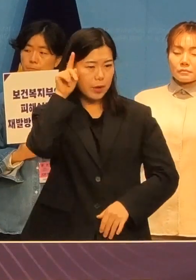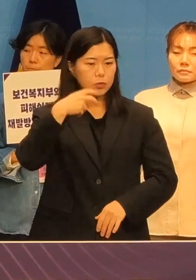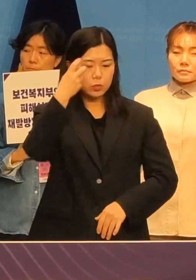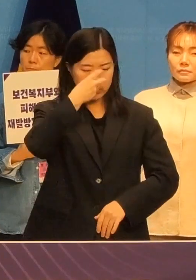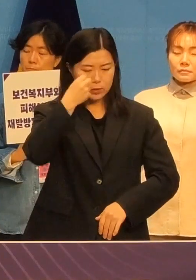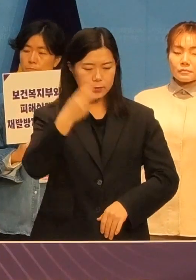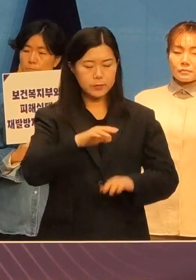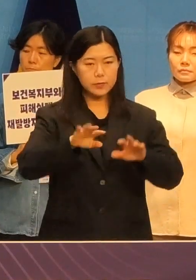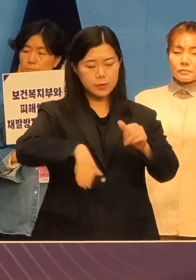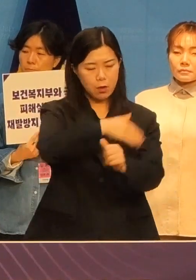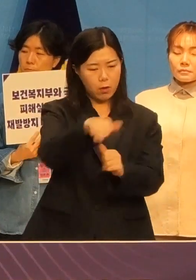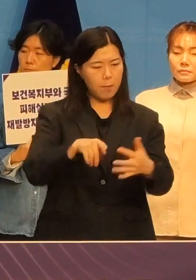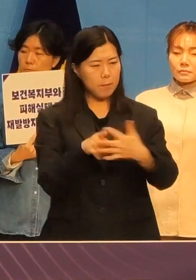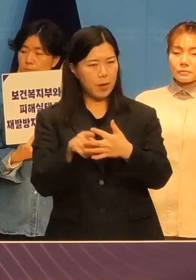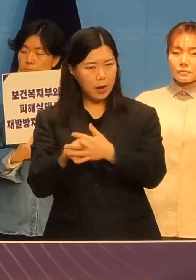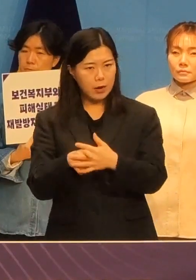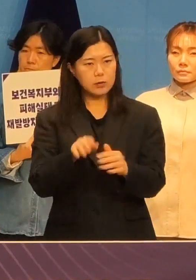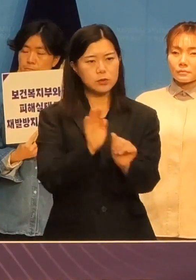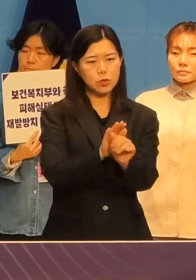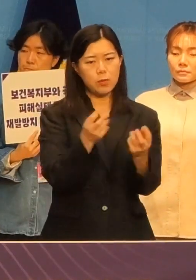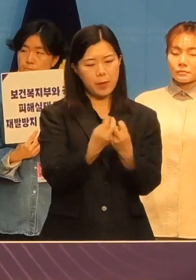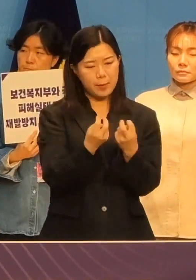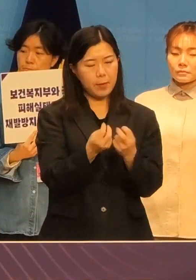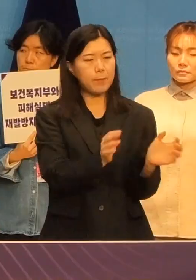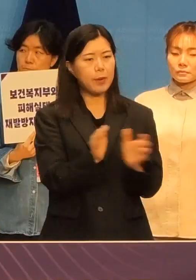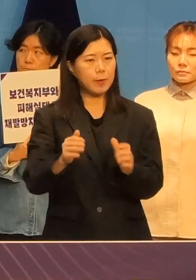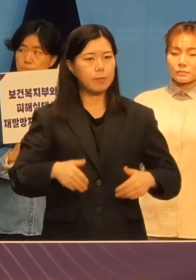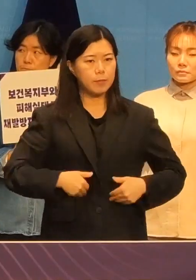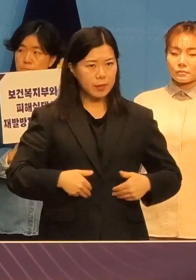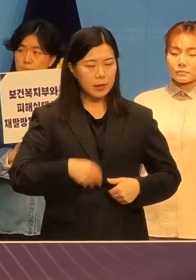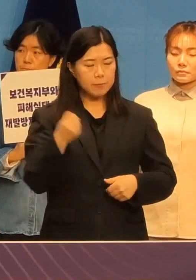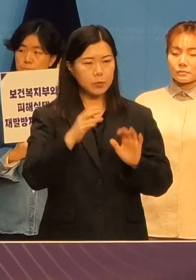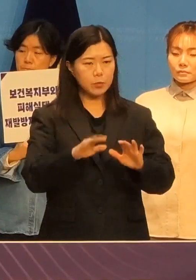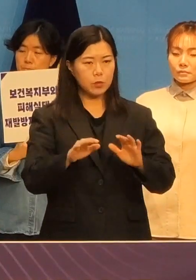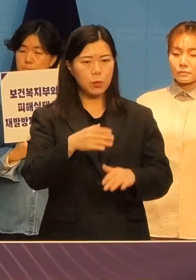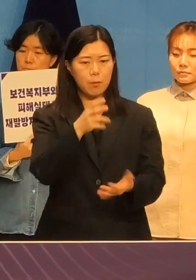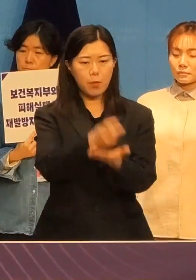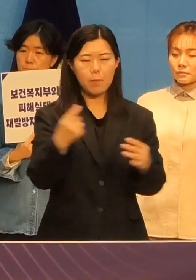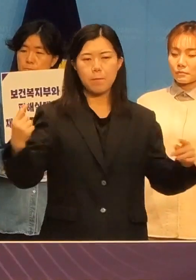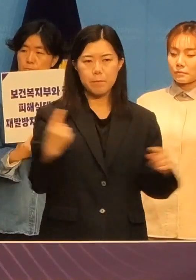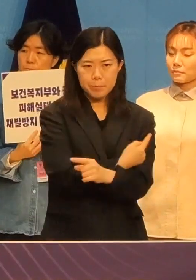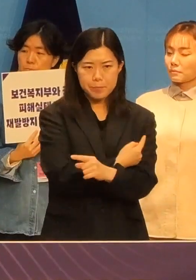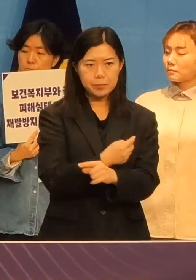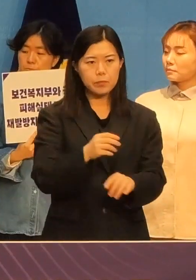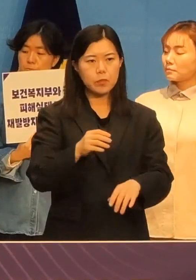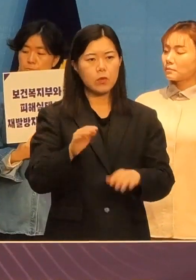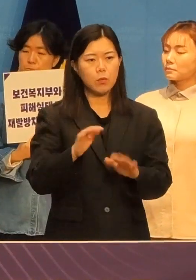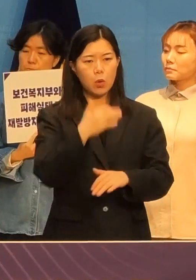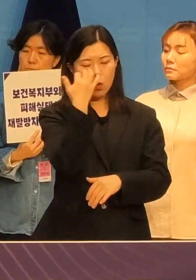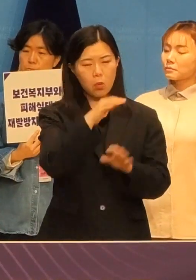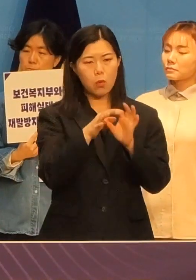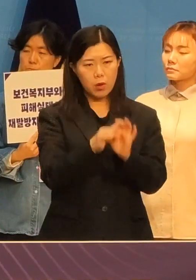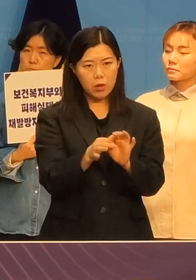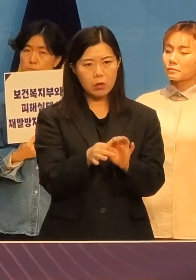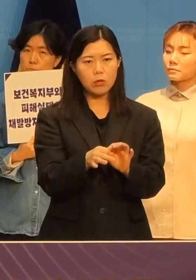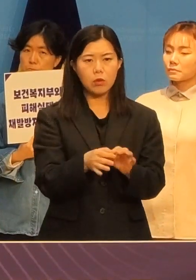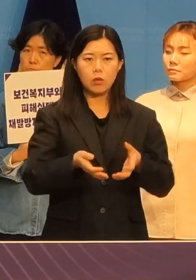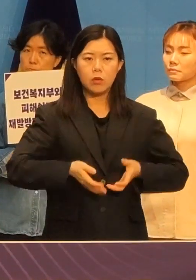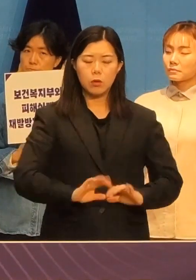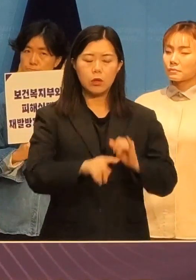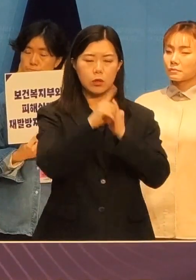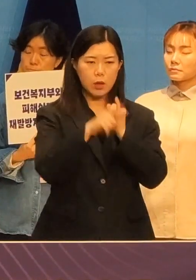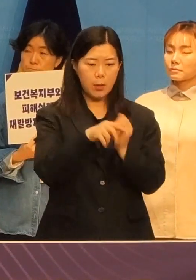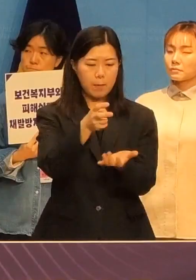파악, 지원 대책이 실행되고 모자보건법의 전면 개정과 성재생산 건강과 권리 보장을 위한 법정책이